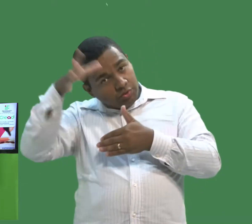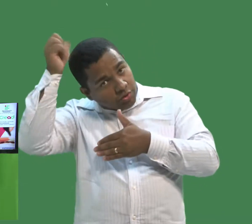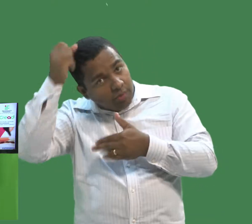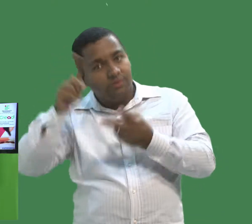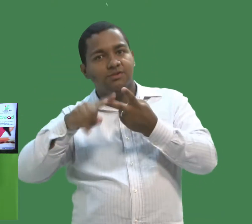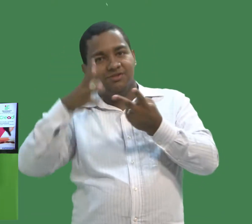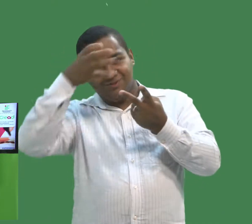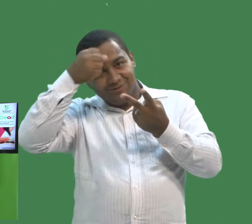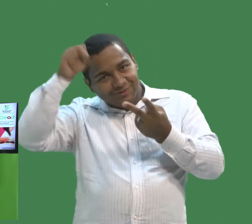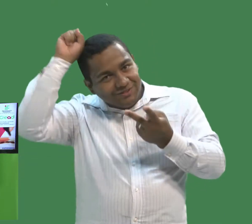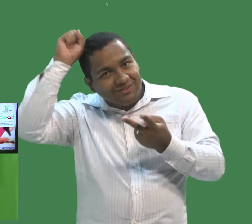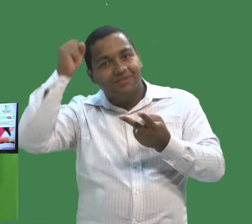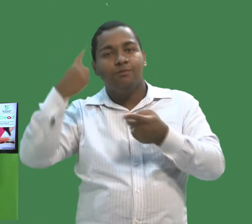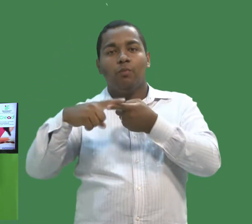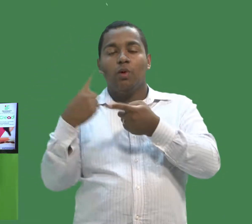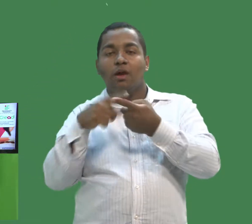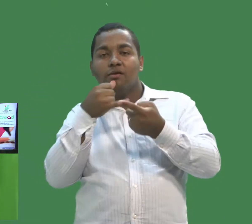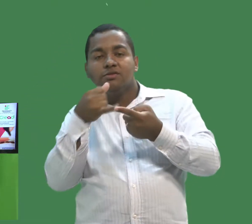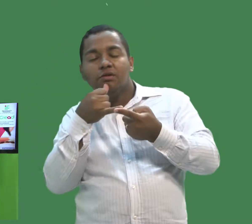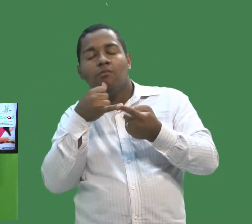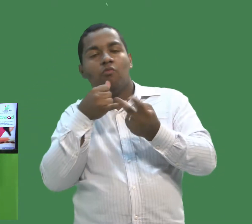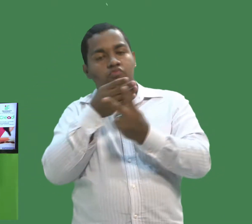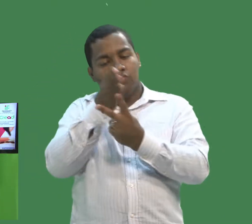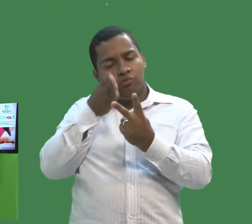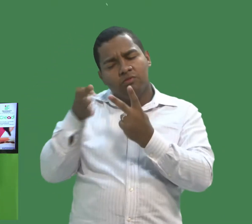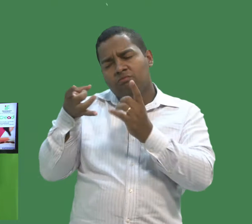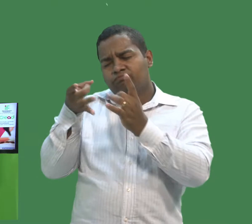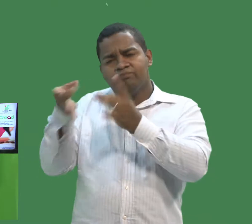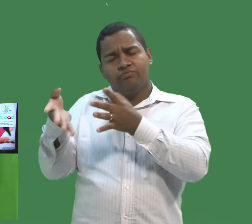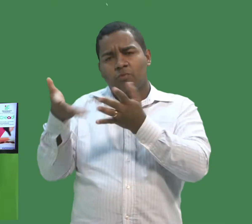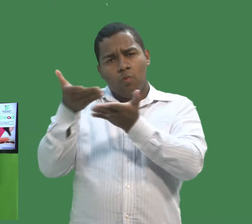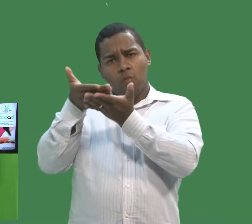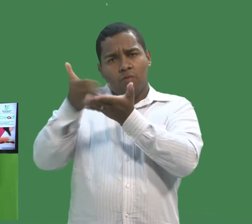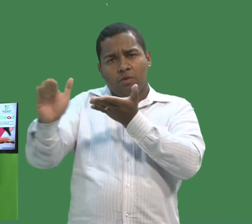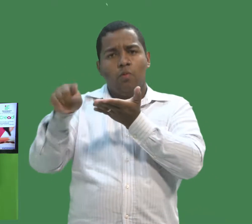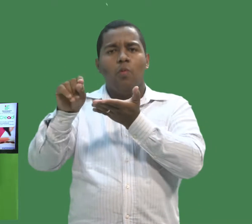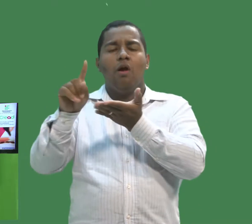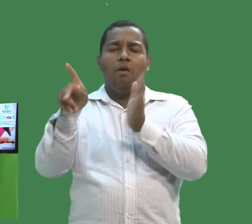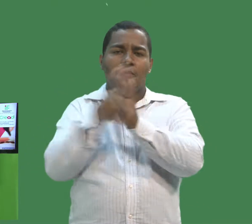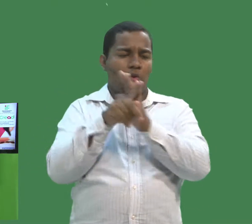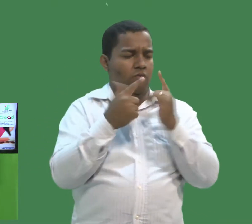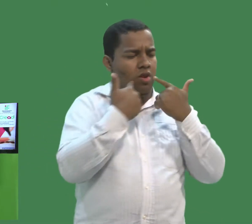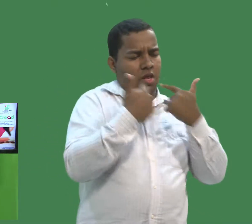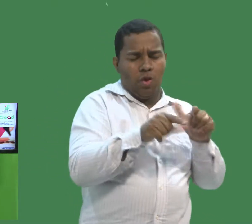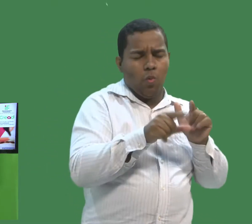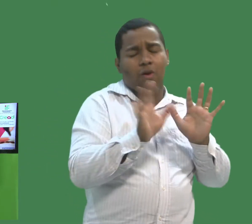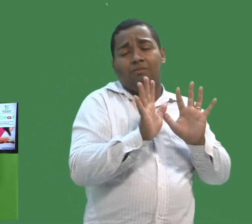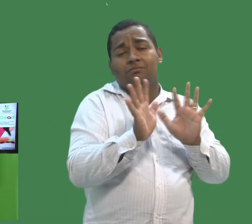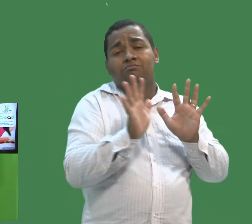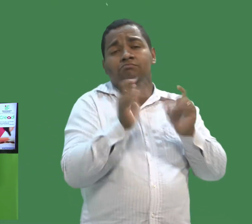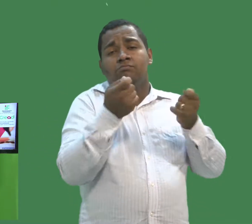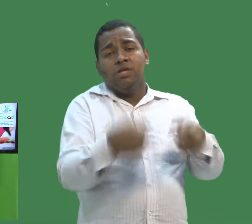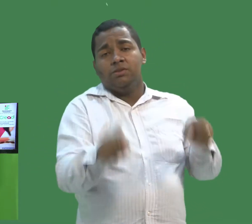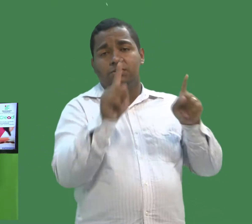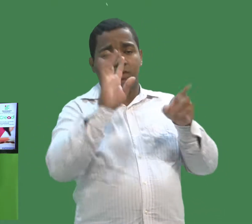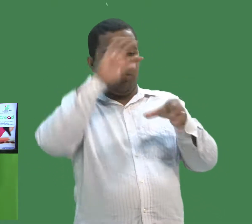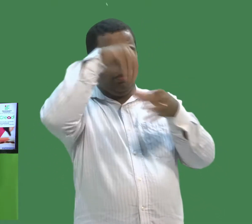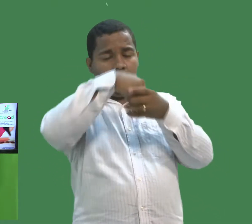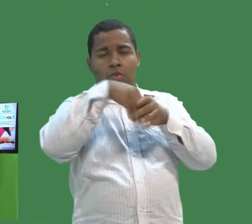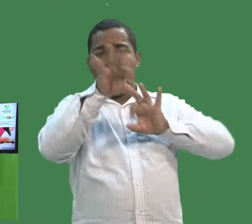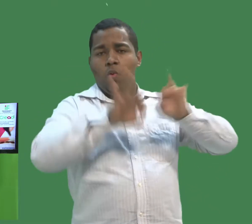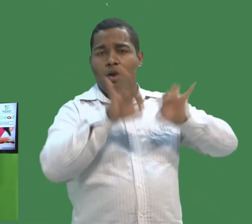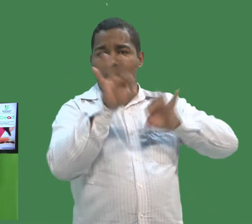e Saussure, pois ambos descartaram o uso efetivo de uma dada língua para compreender os processos envolvidos na